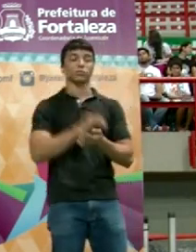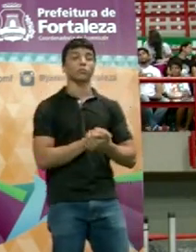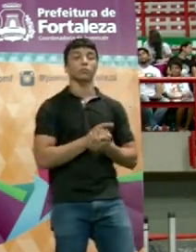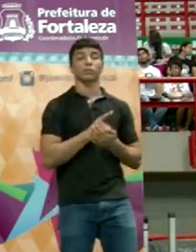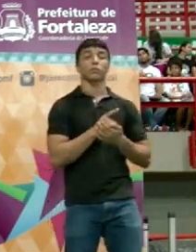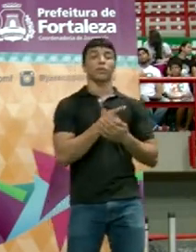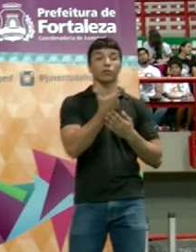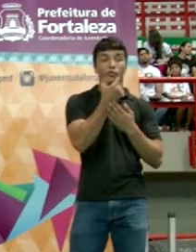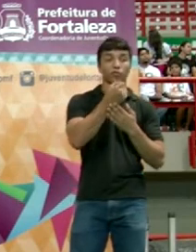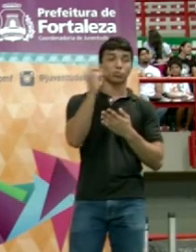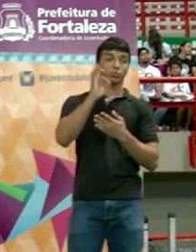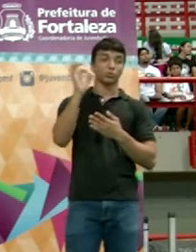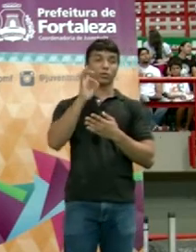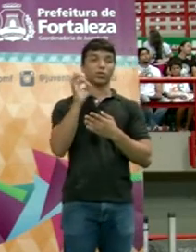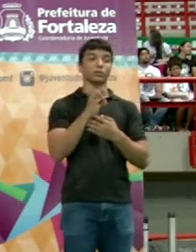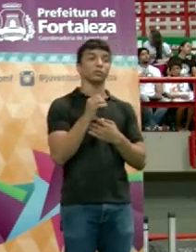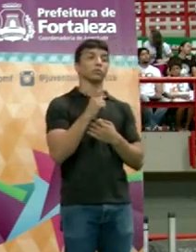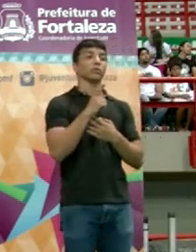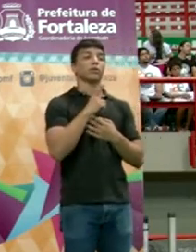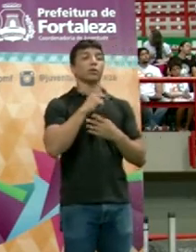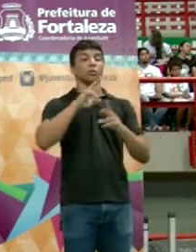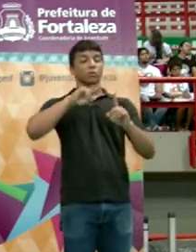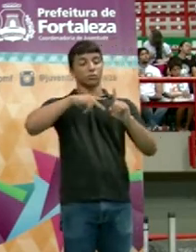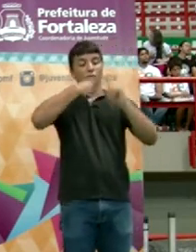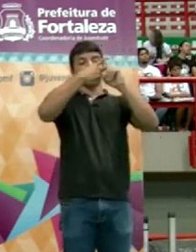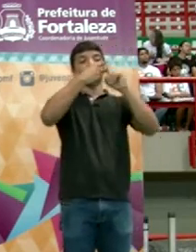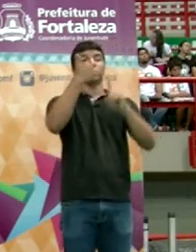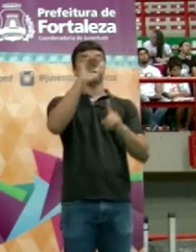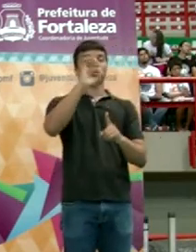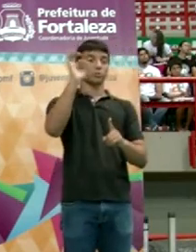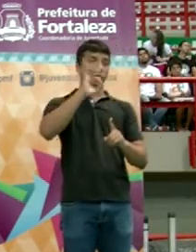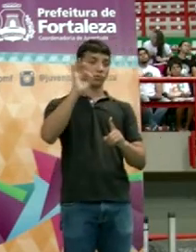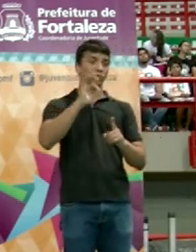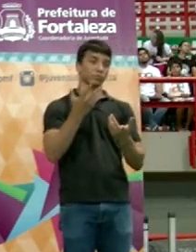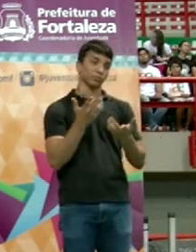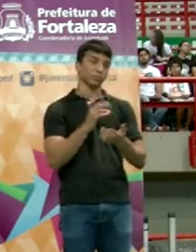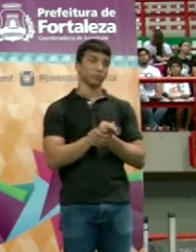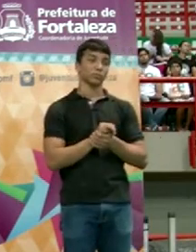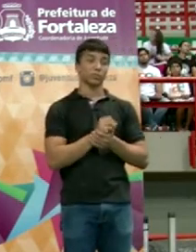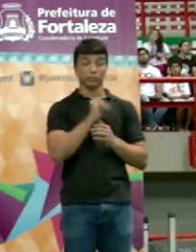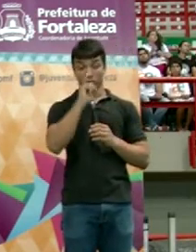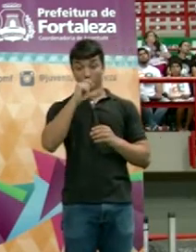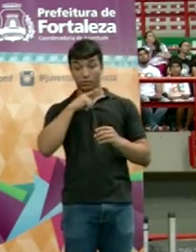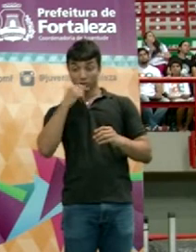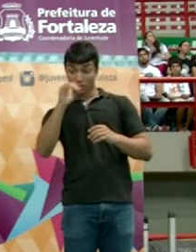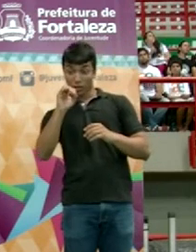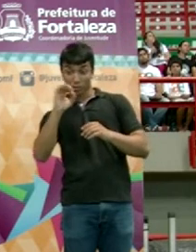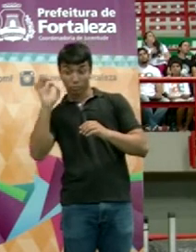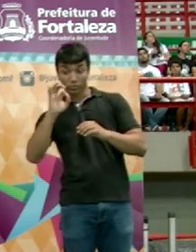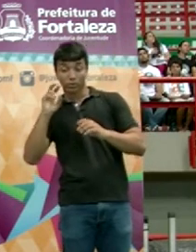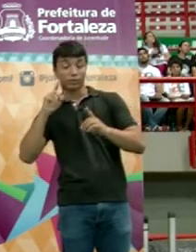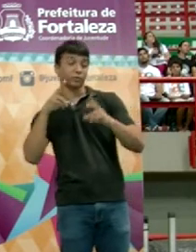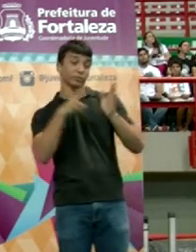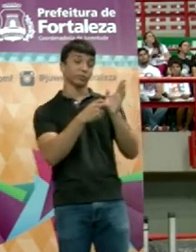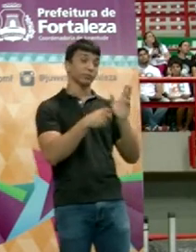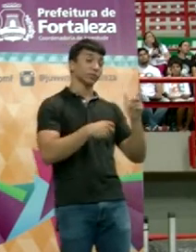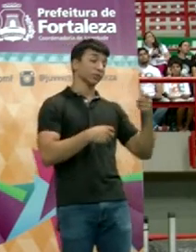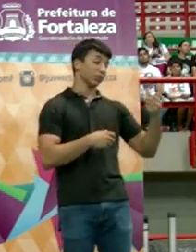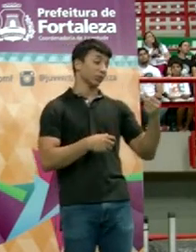ó, 20% não é o dobro de 10%? Se 10% é